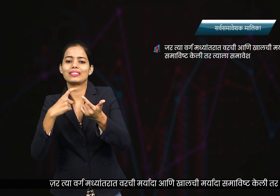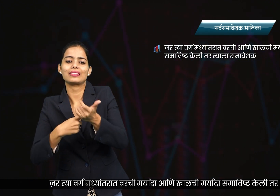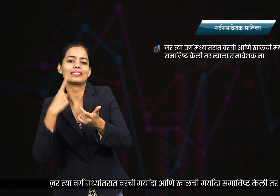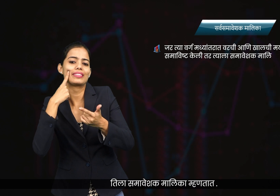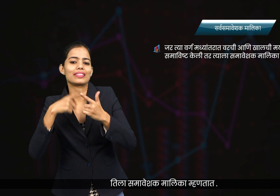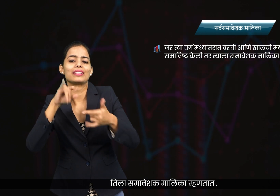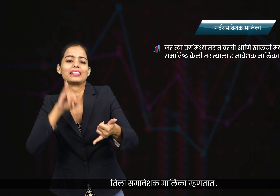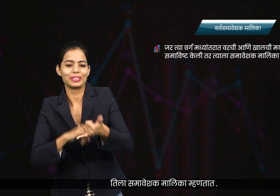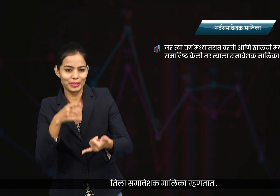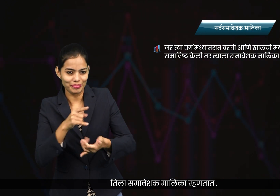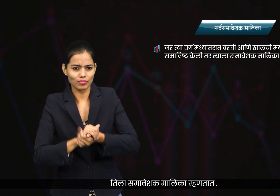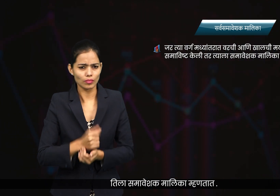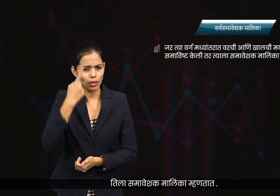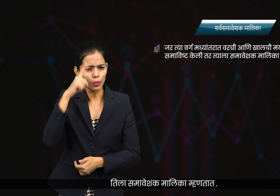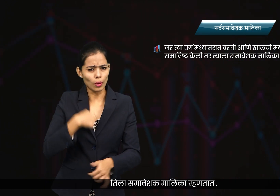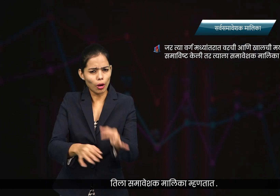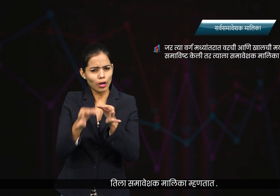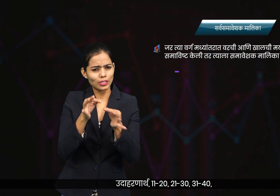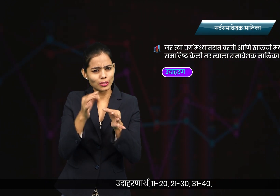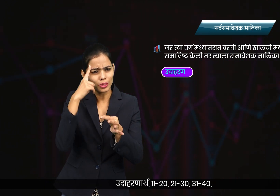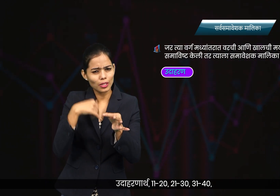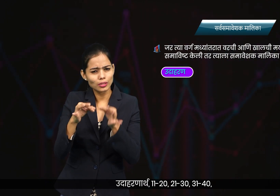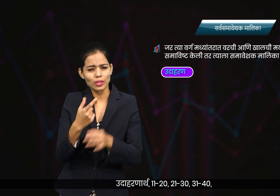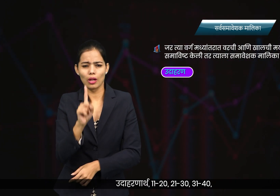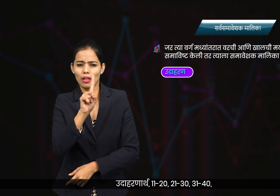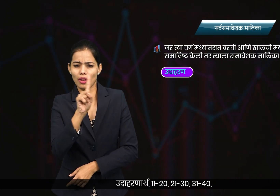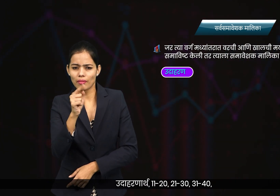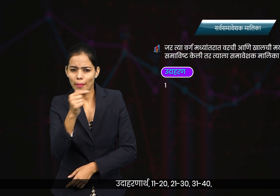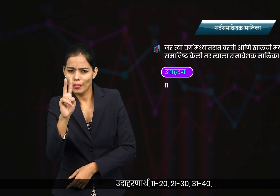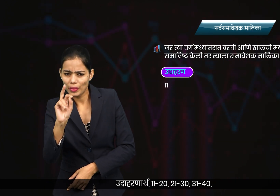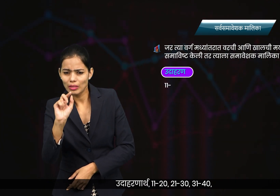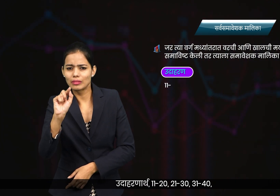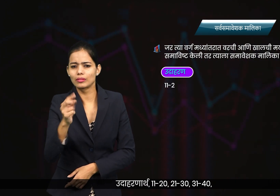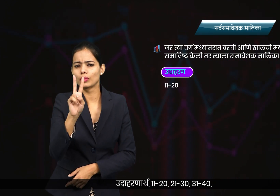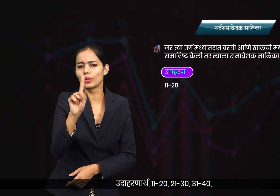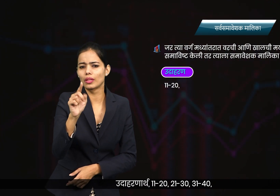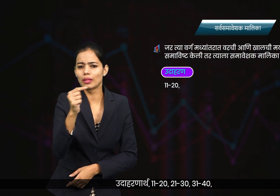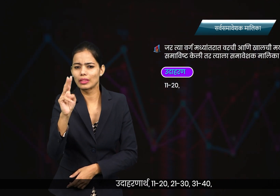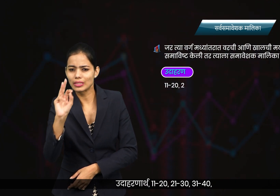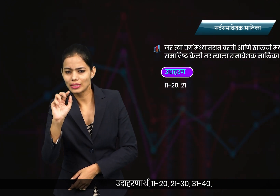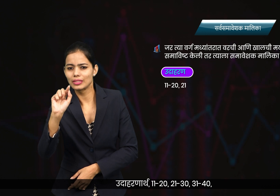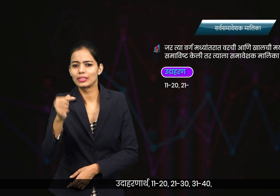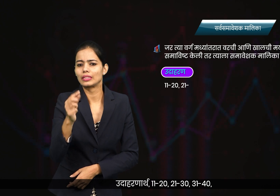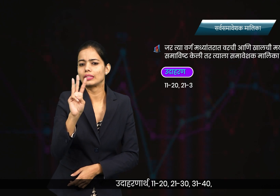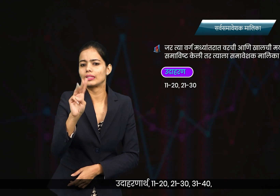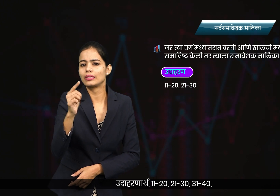तिला समावेशक मालिका म्हणतात. उदाहरणार्थ 11 ते 20, 21 ते 30, 31 ते 40,